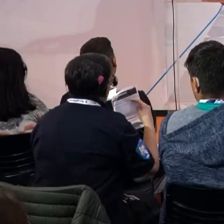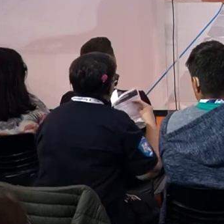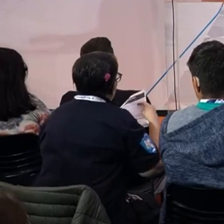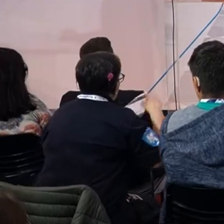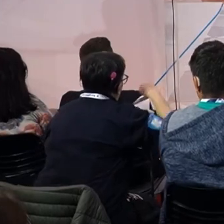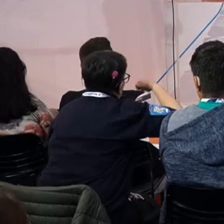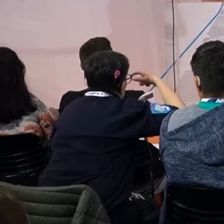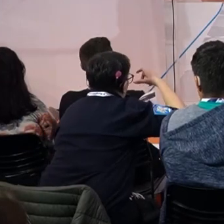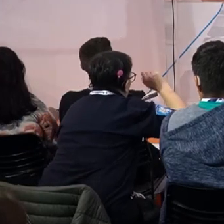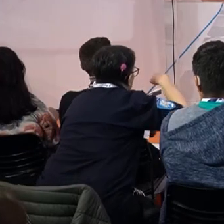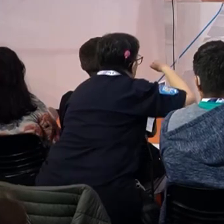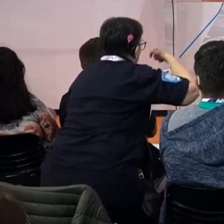vai mostrar o vídeo.